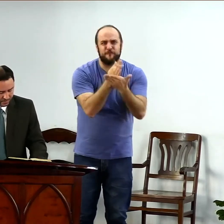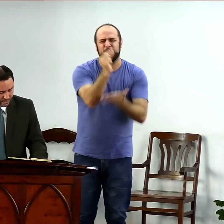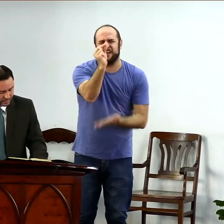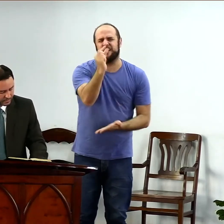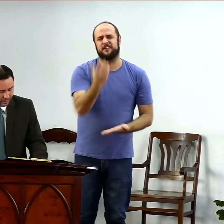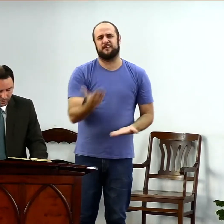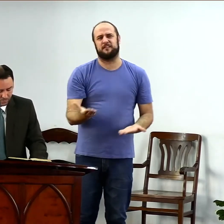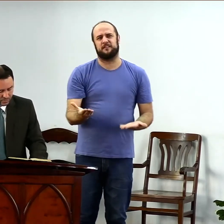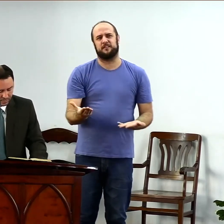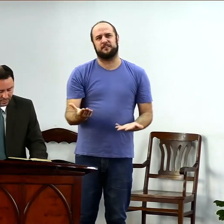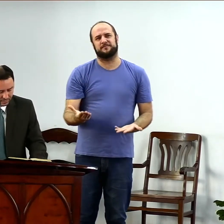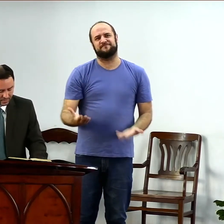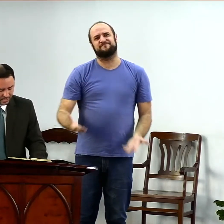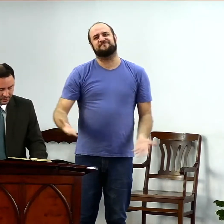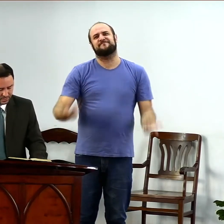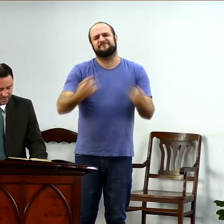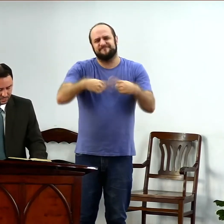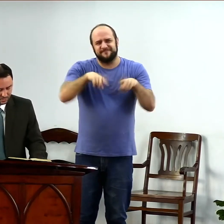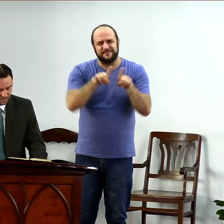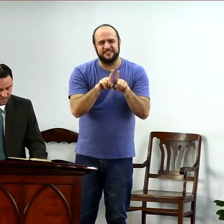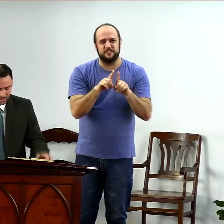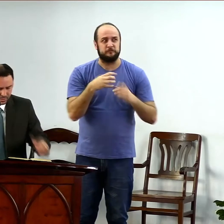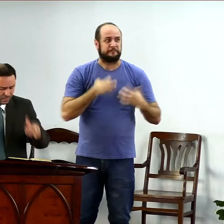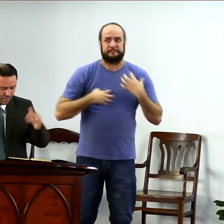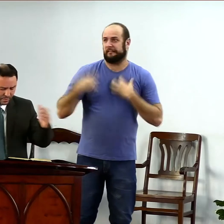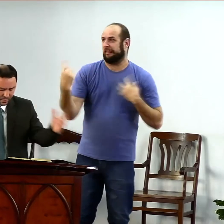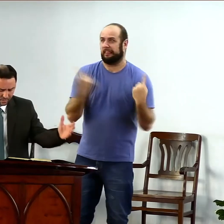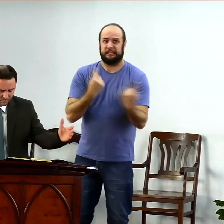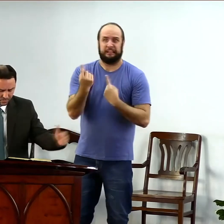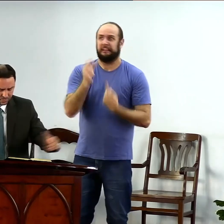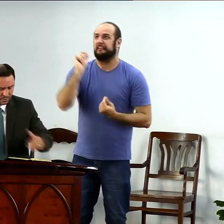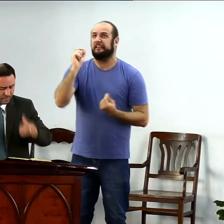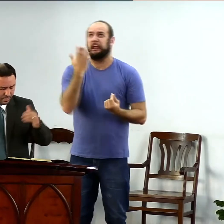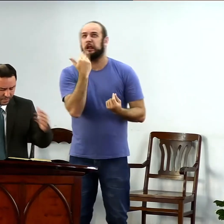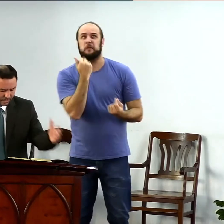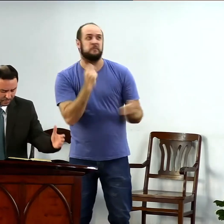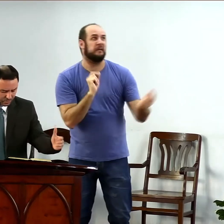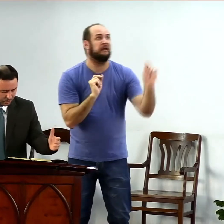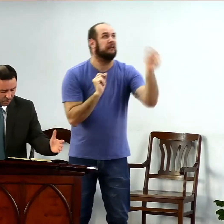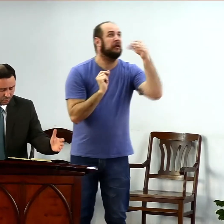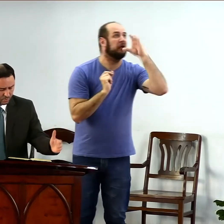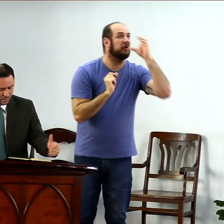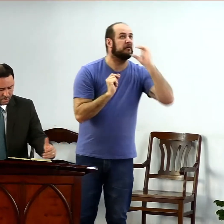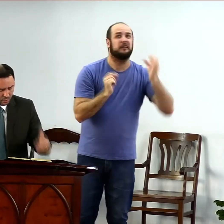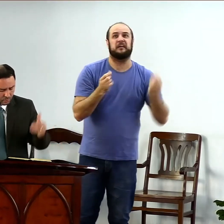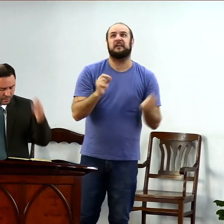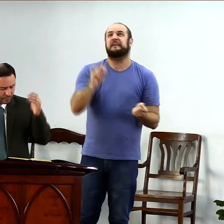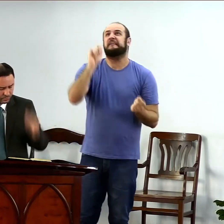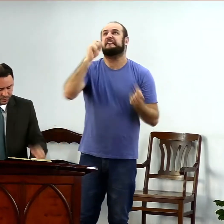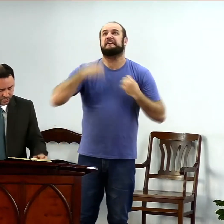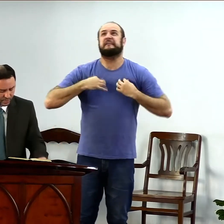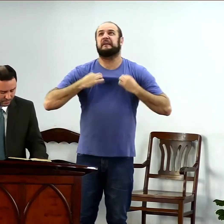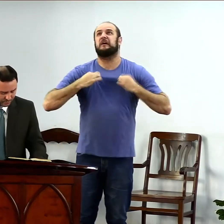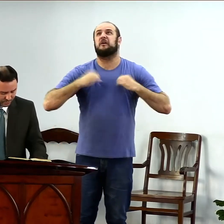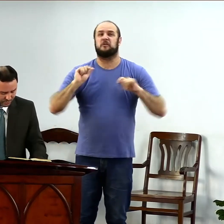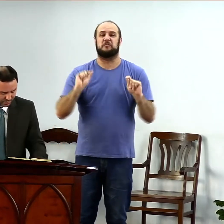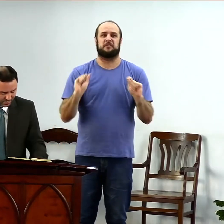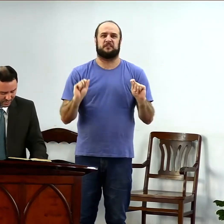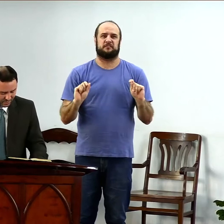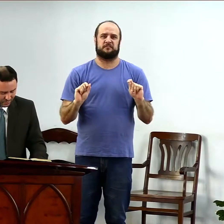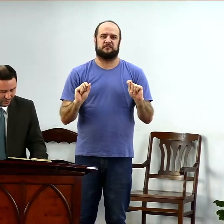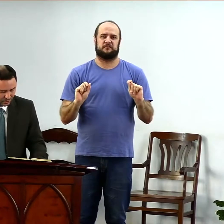Portanto, não vos inquieteis, dizendo, que comeremos, que beberemos, ou com que nos